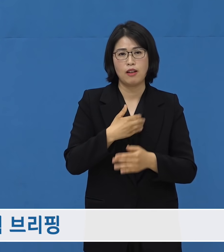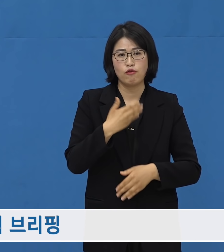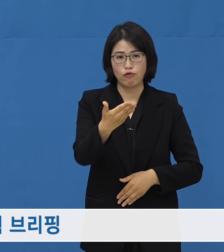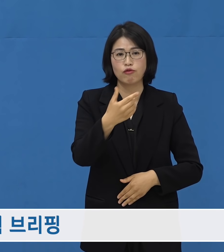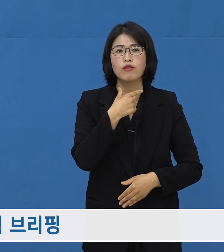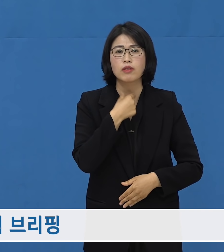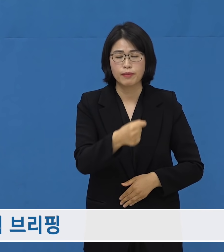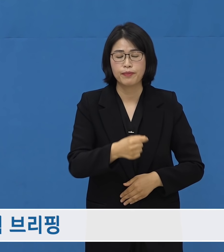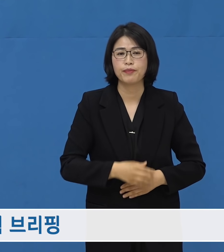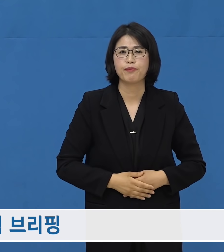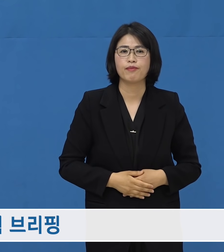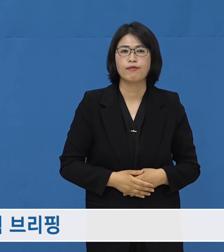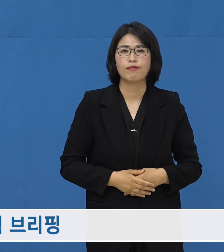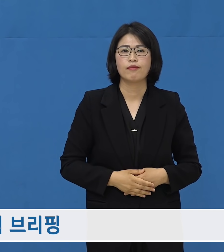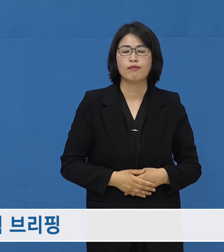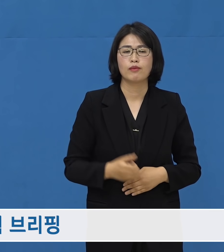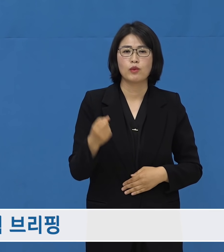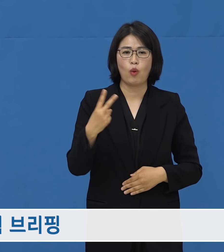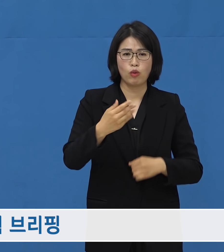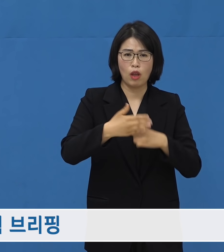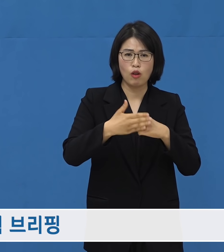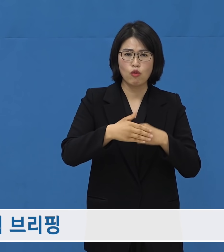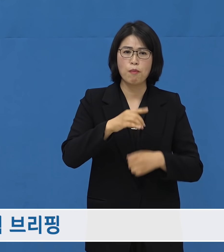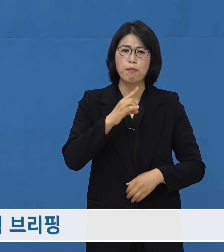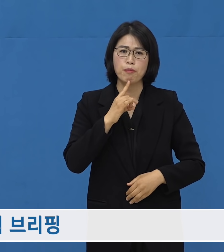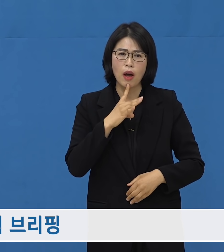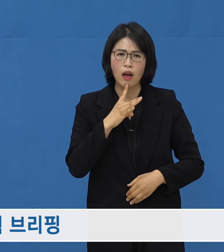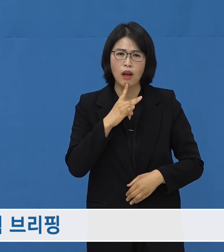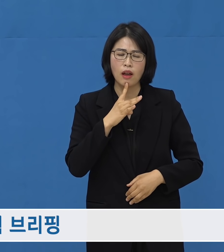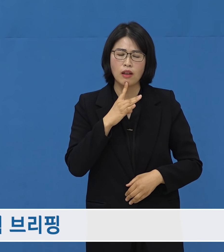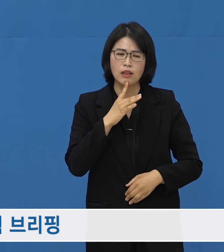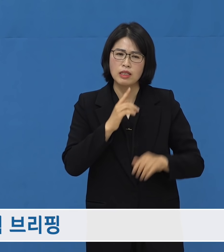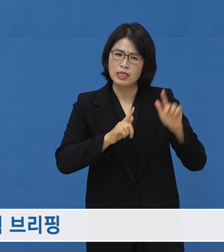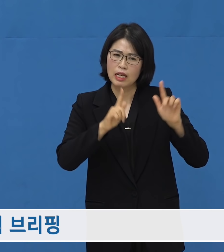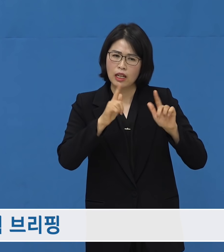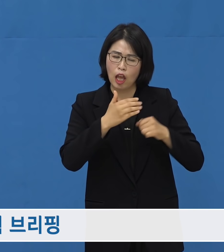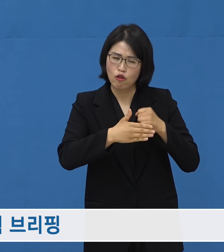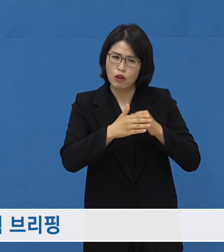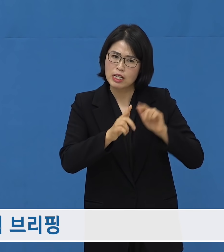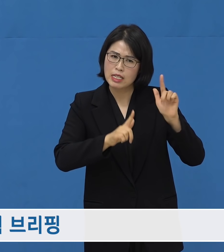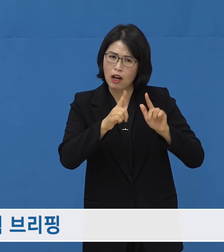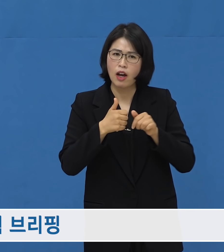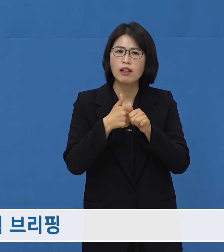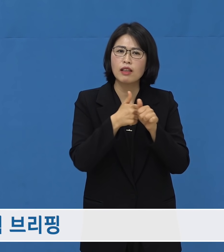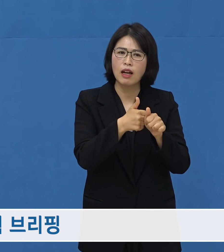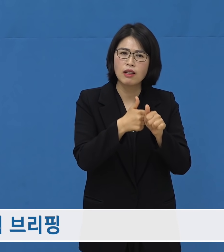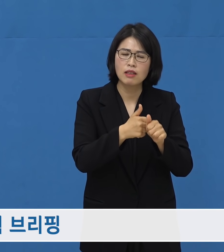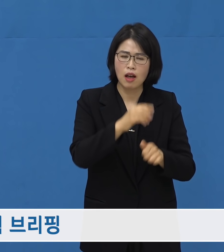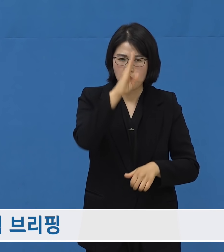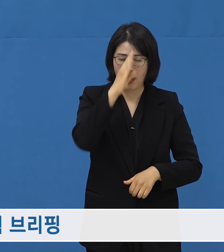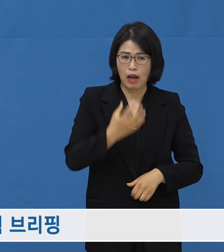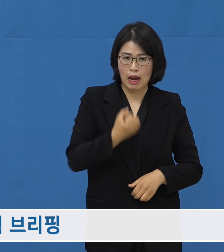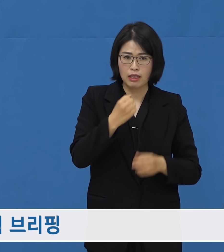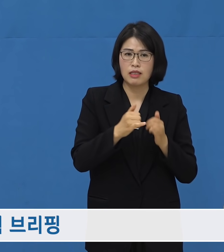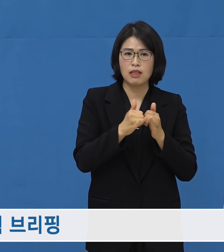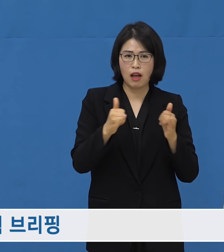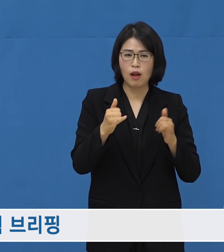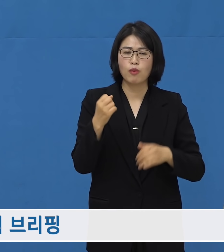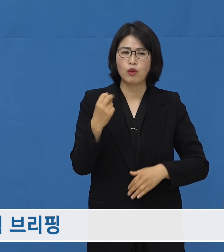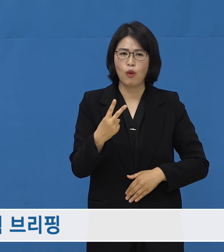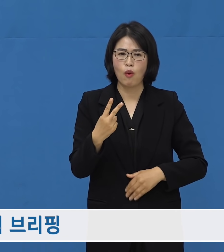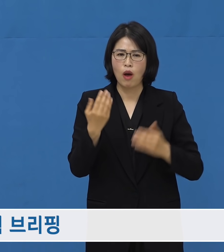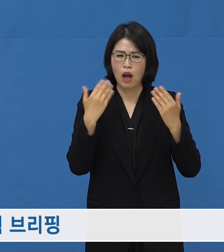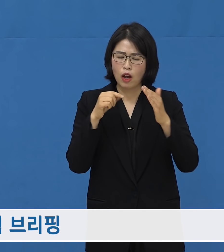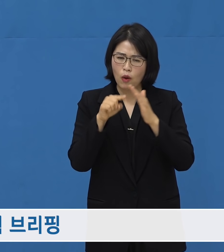싶습니다. 또한 대구만의 특수한 상황을 고려해 기저질환자와 아직 등교가